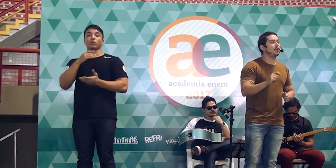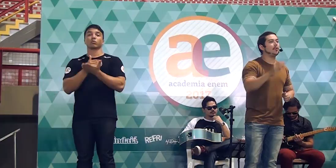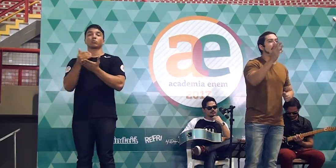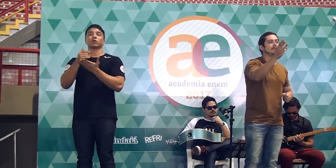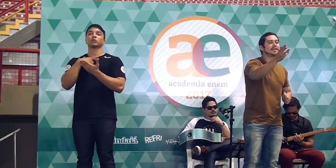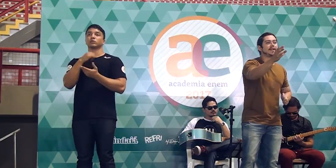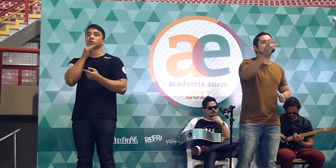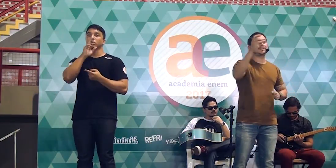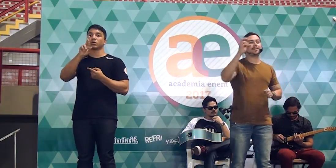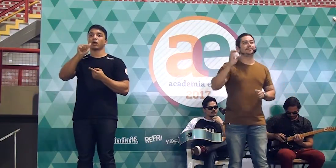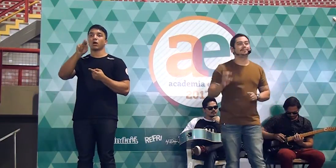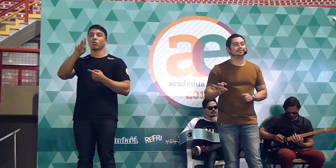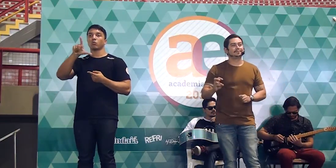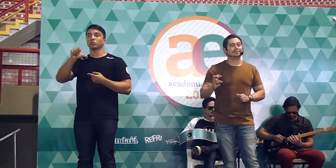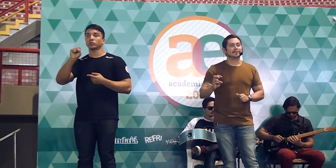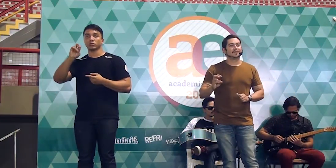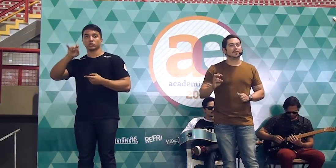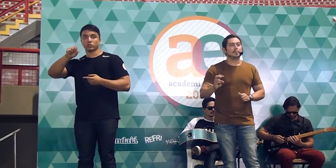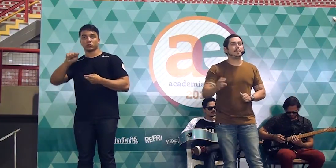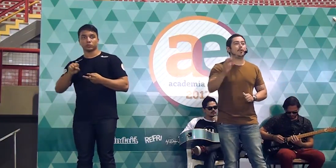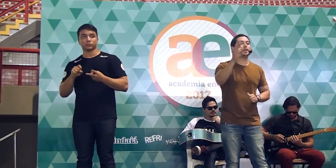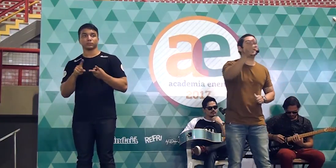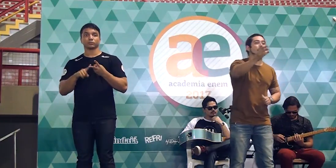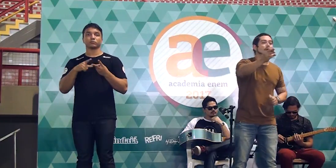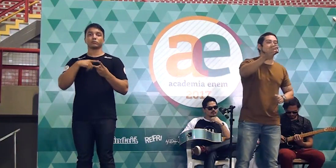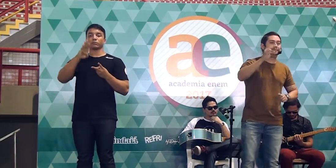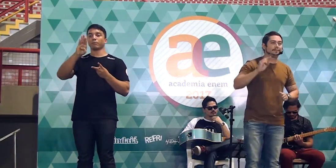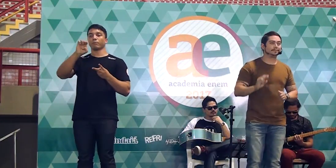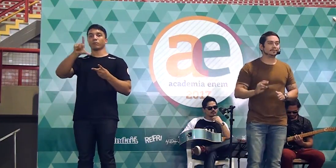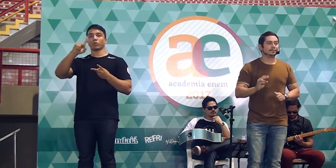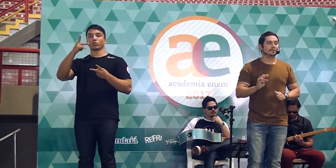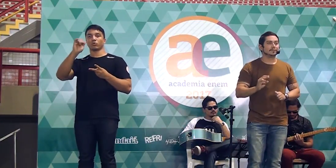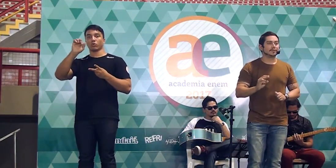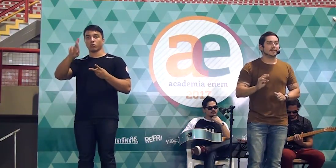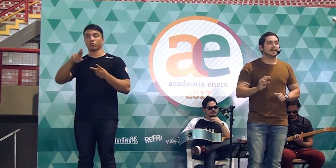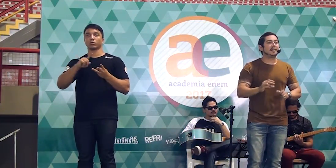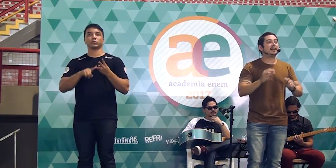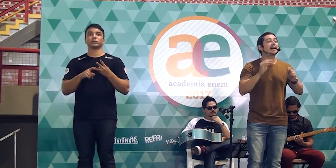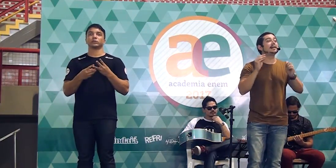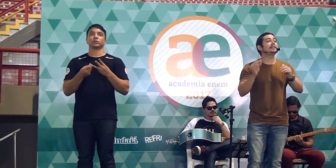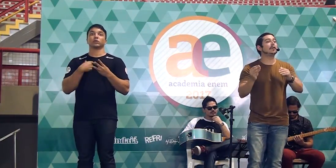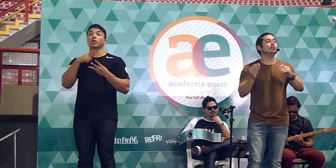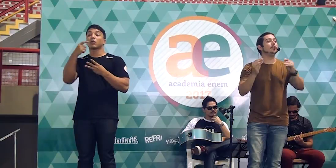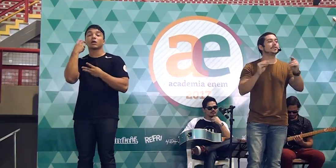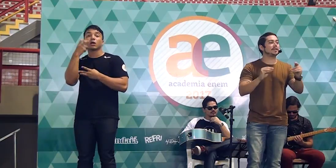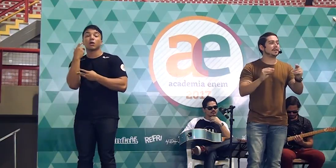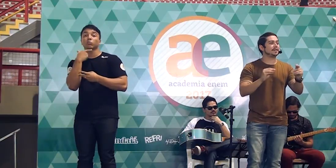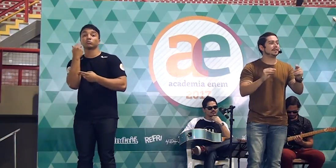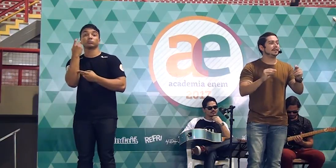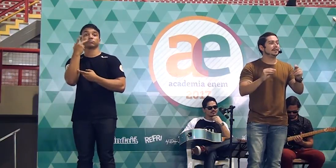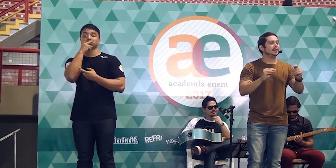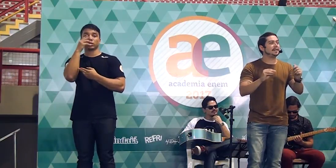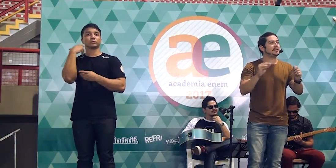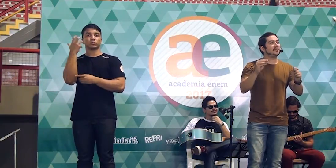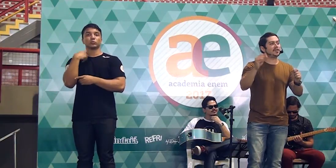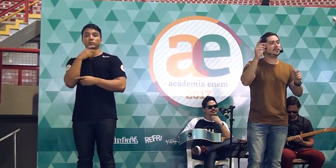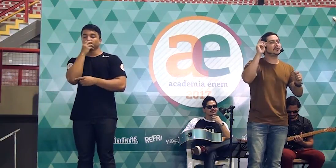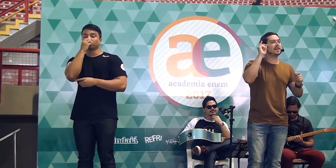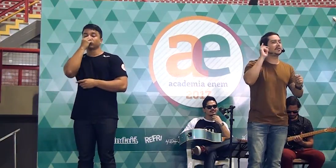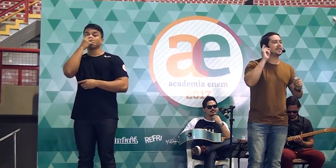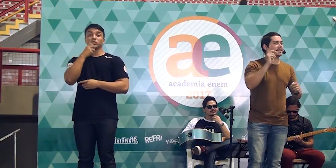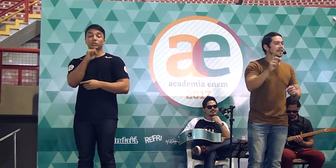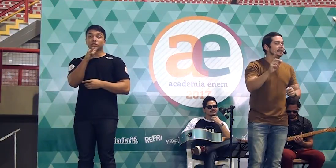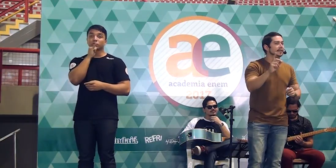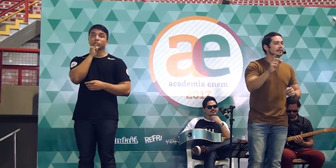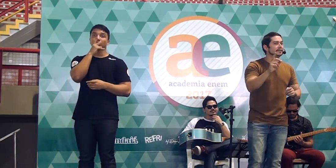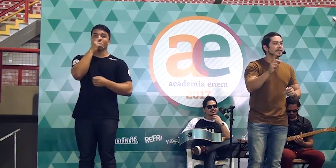figuras como Raul Seixas, Belchior, que cantam músicas que, se fossem nos